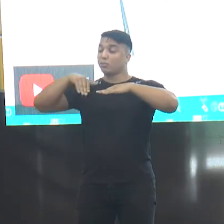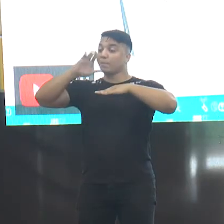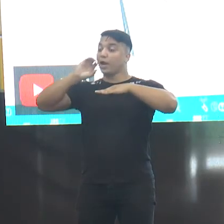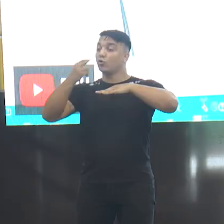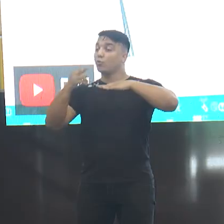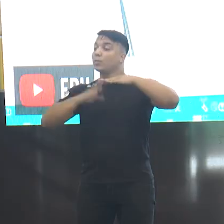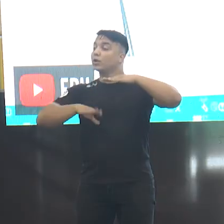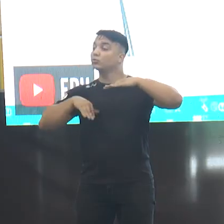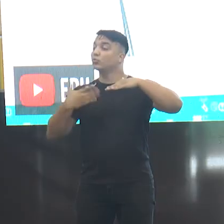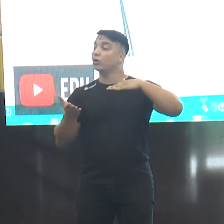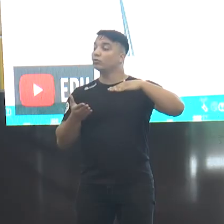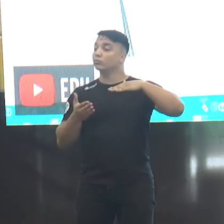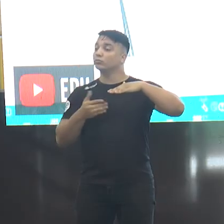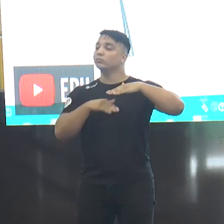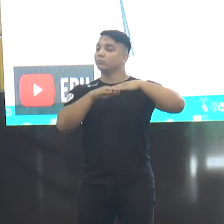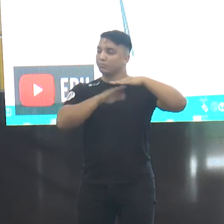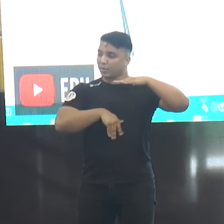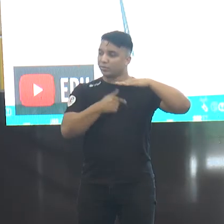de 7?